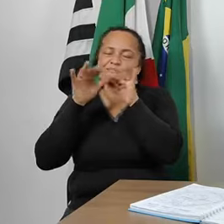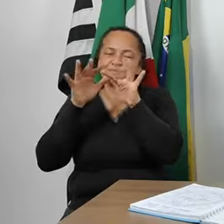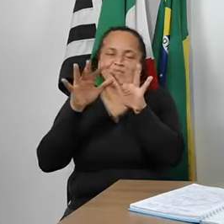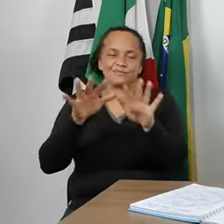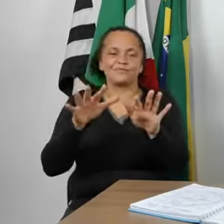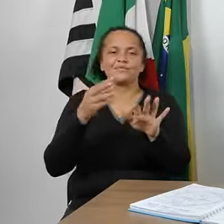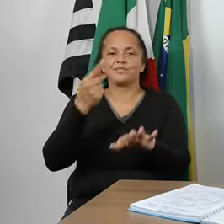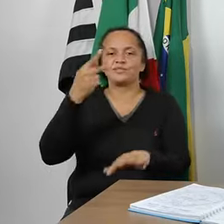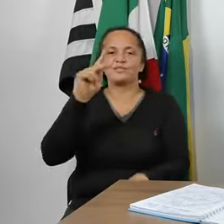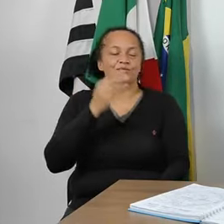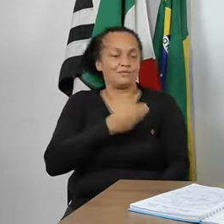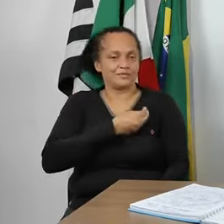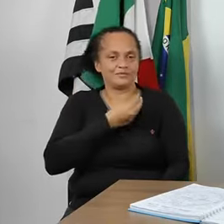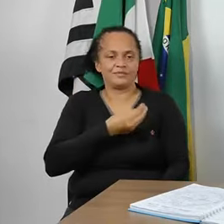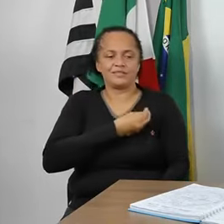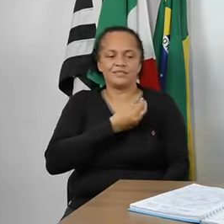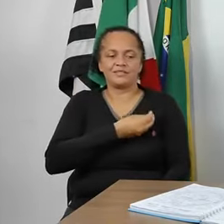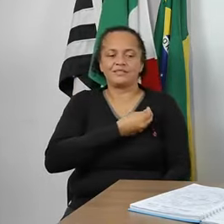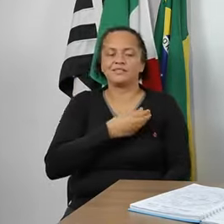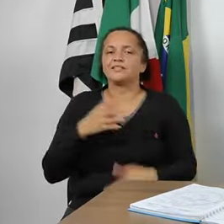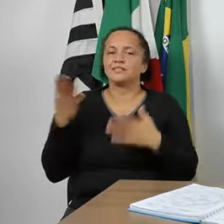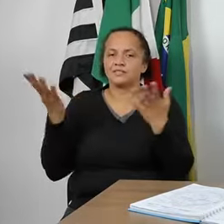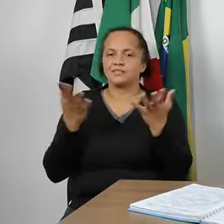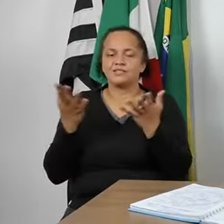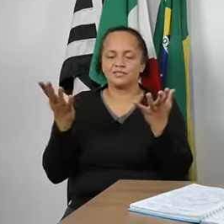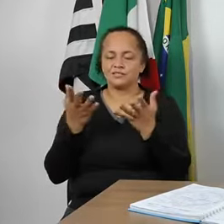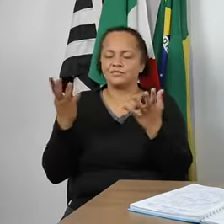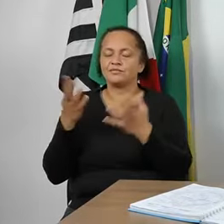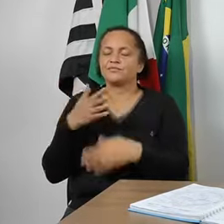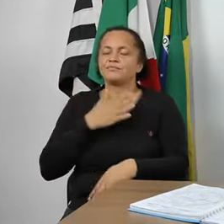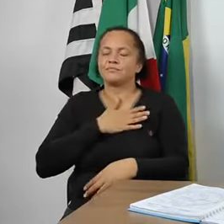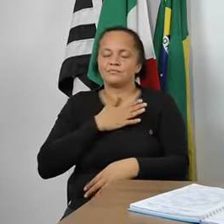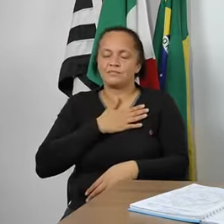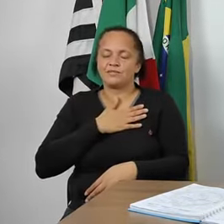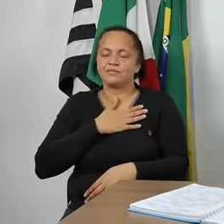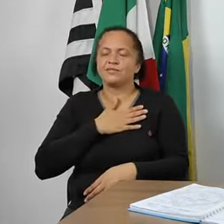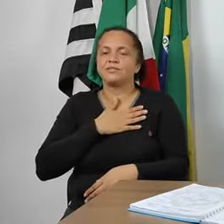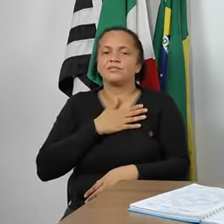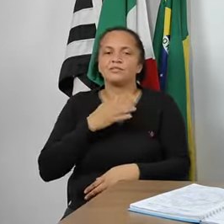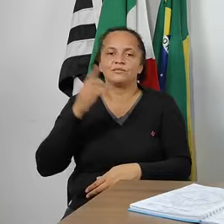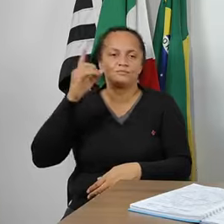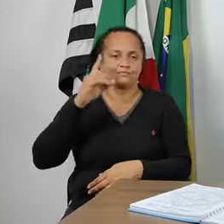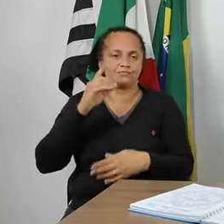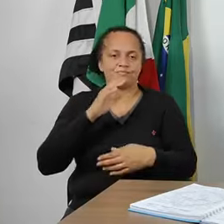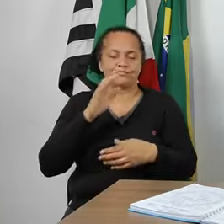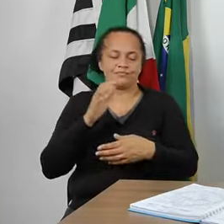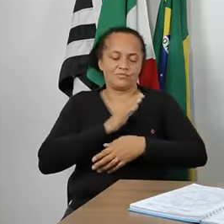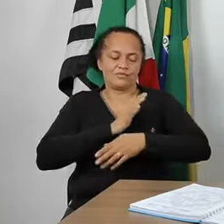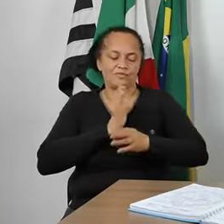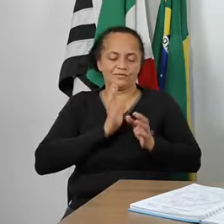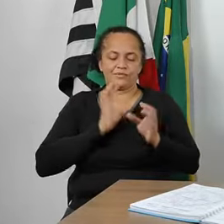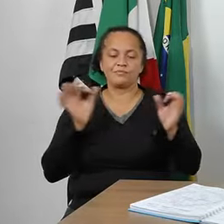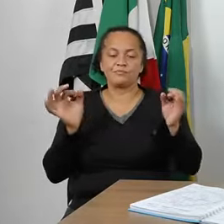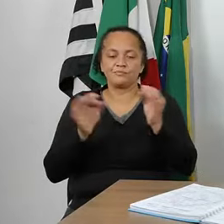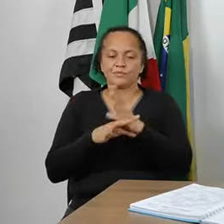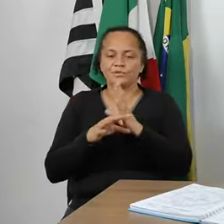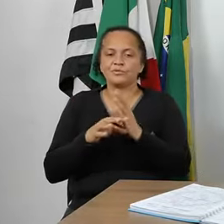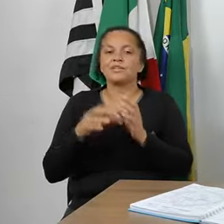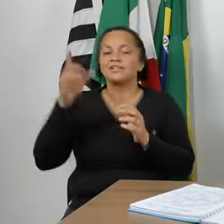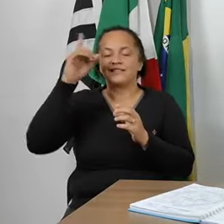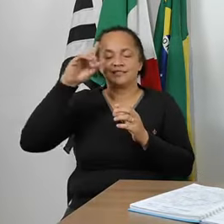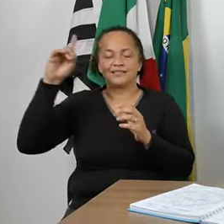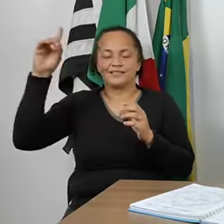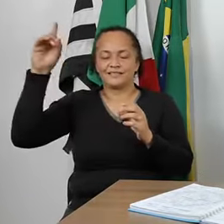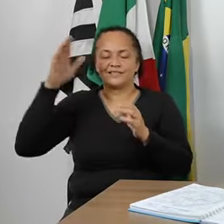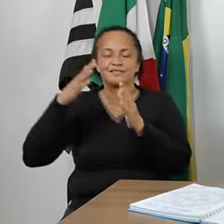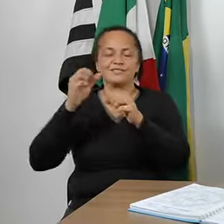hoje em diante, os meus olhos estarão abertos e os meus ouvidos atentos às orações feitas neste lugar. Pai,